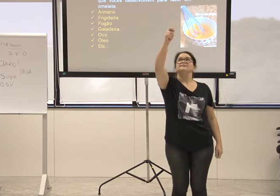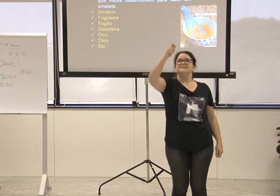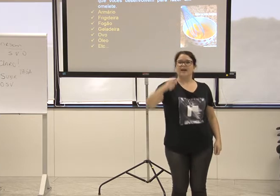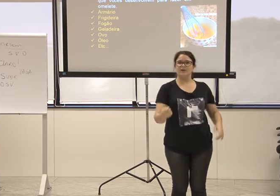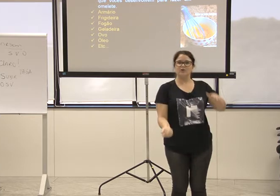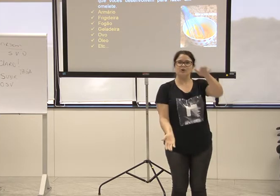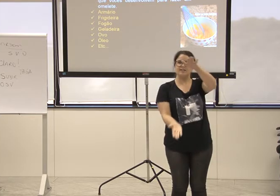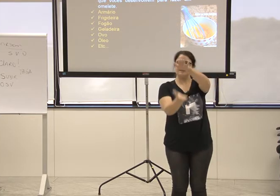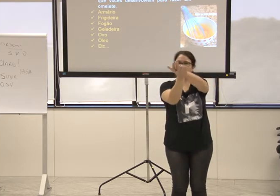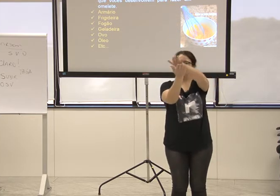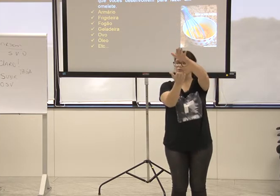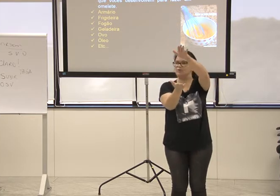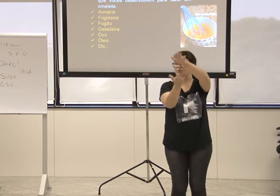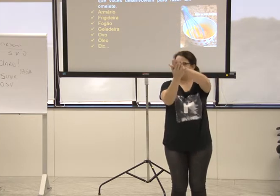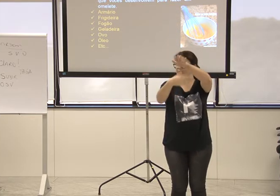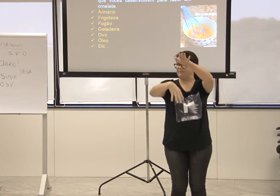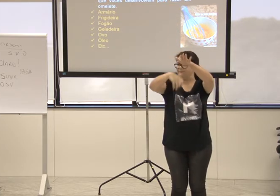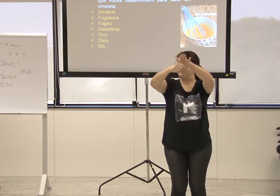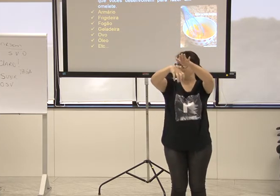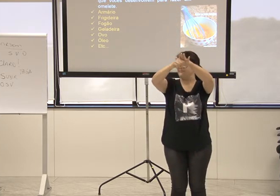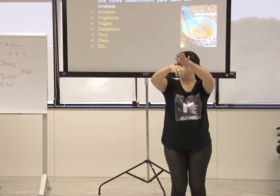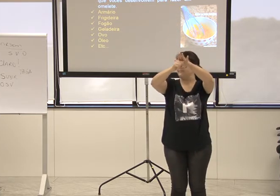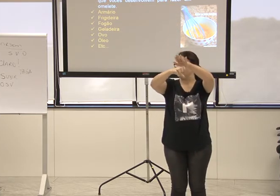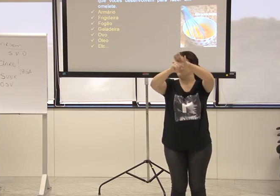Aí grudou em cima do...